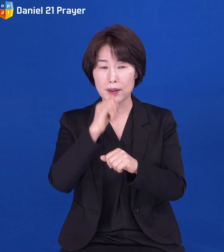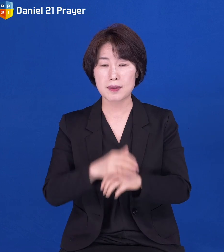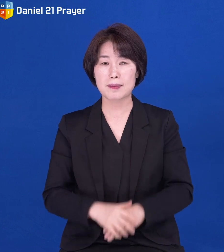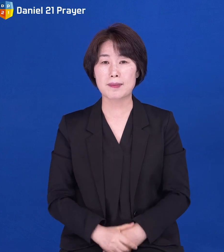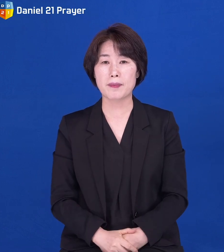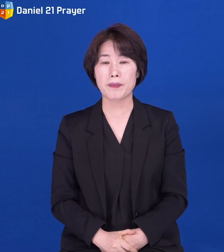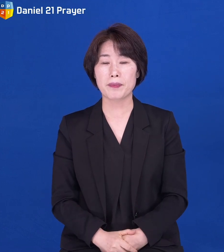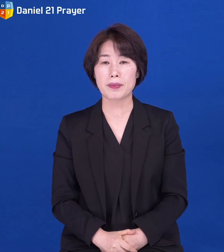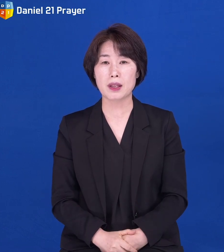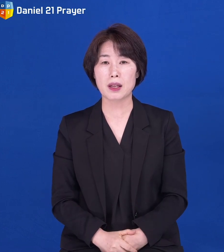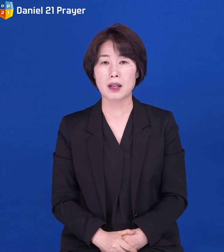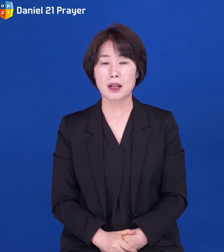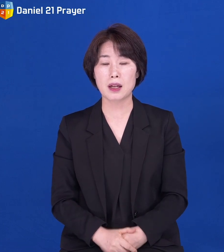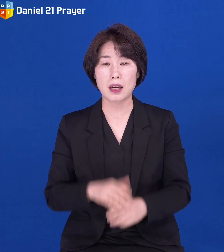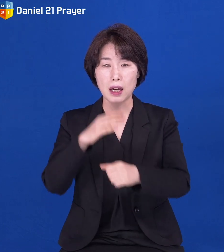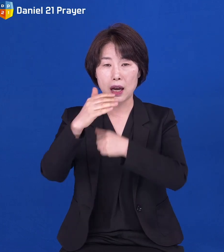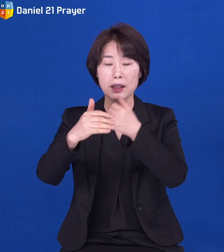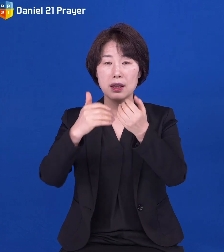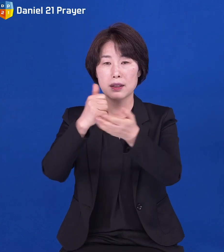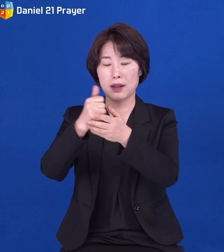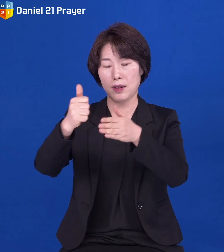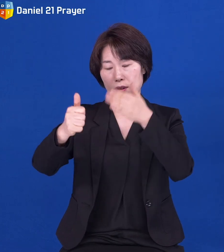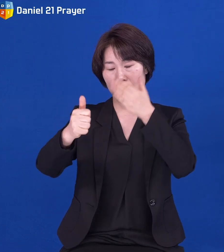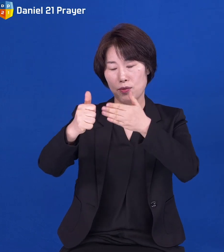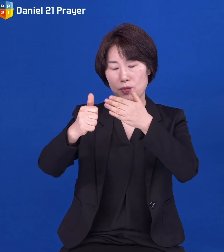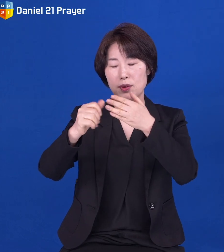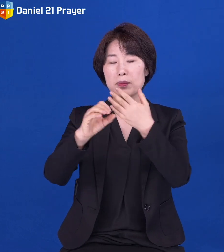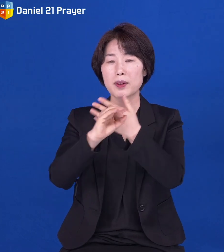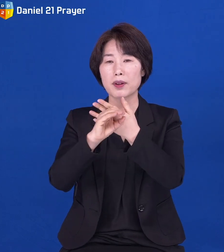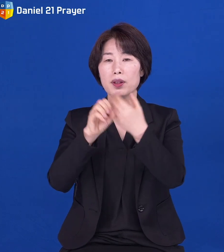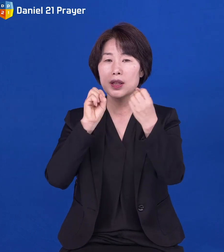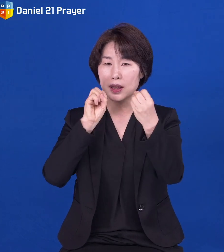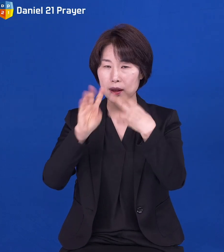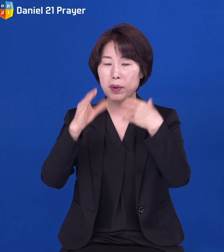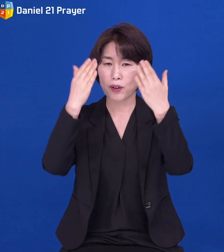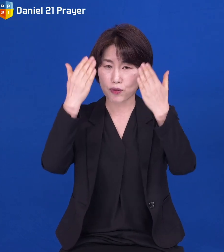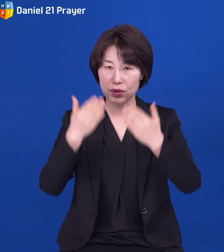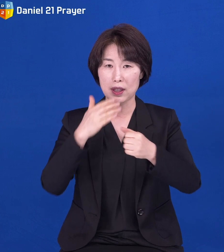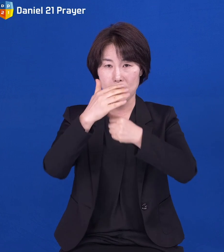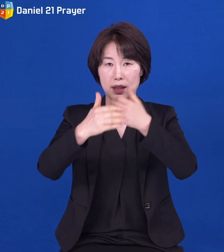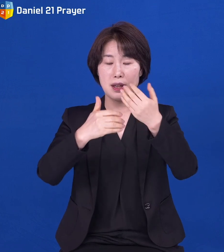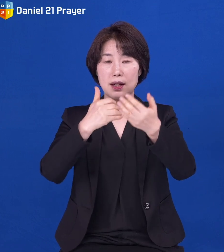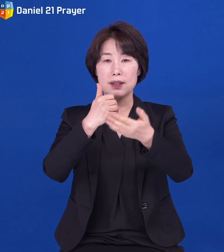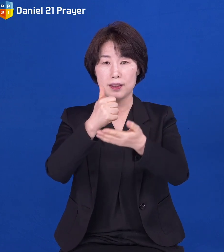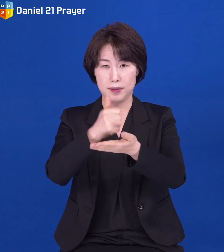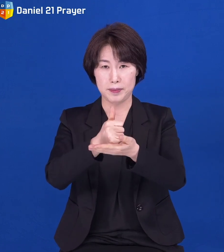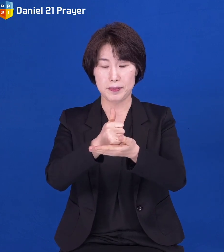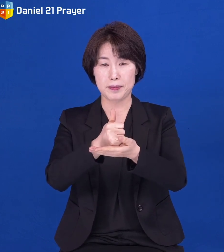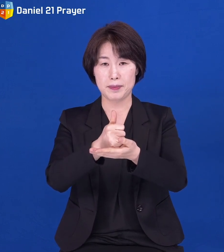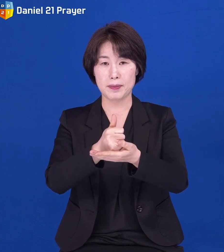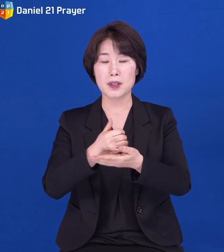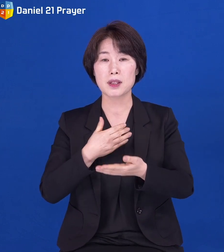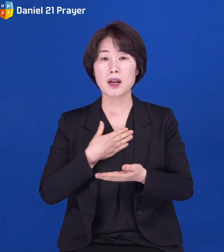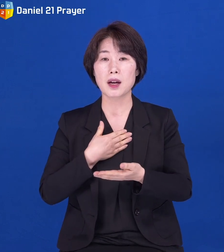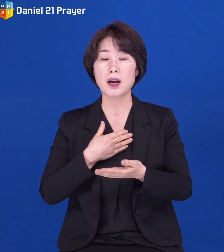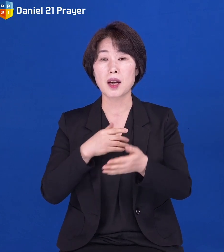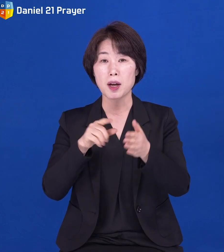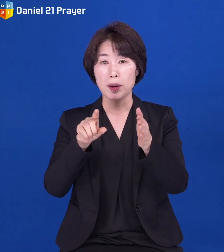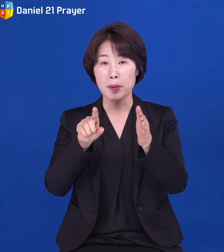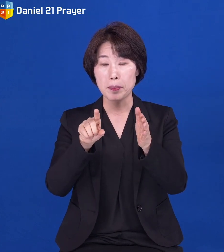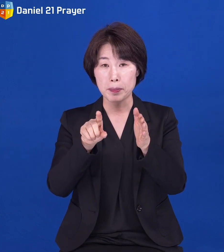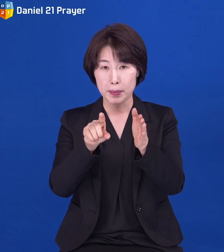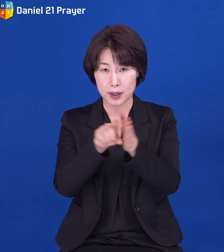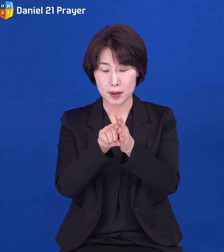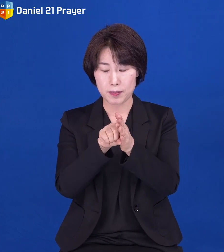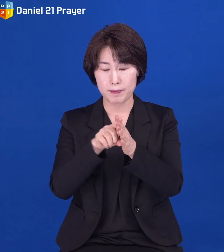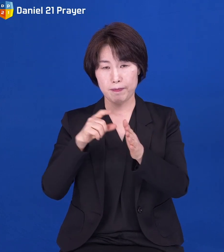항상 하나님께 구하면 항상 저에게 응답을 해주신 하나님을 제가 알기 때문에 제가 하나님한테 믿음을 저버리지 않고 지금까지 제가